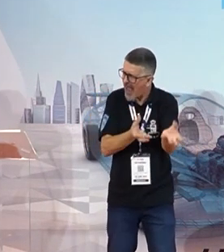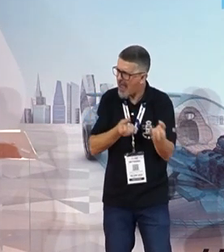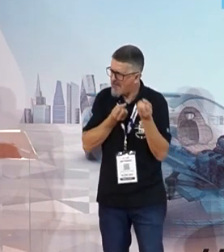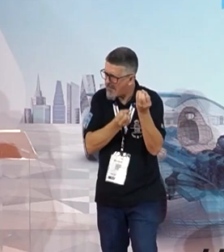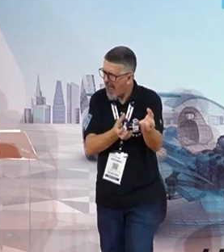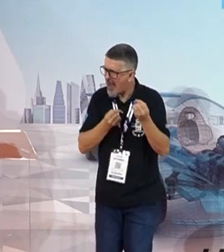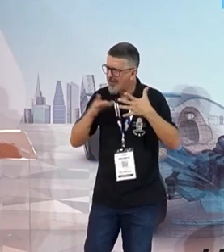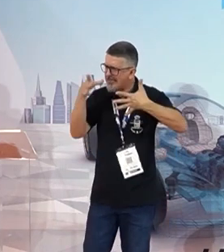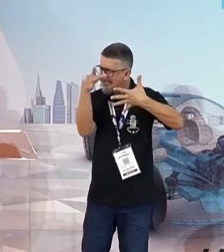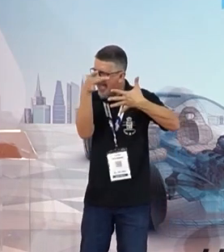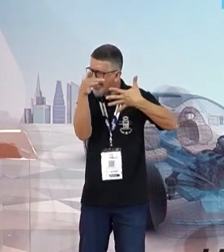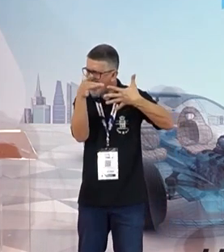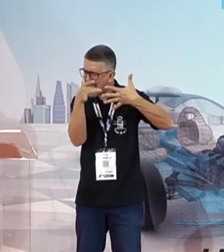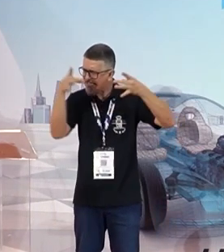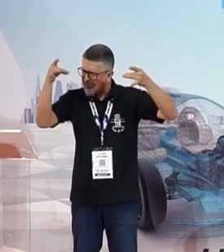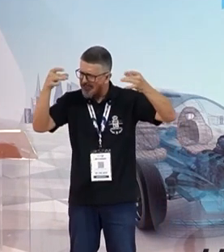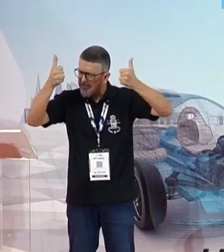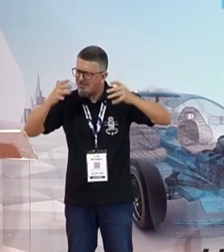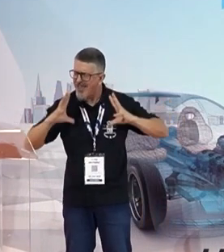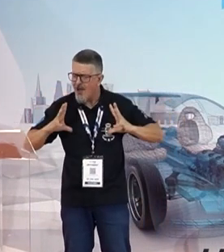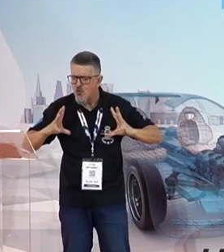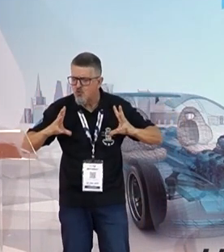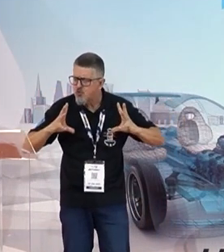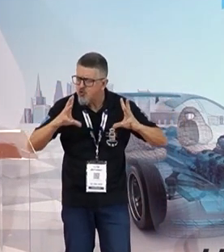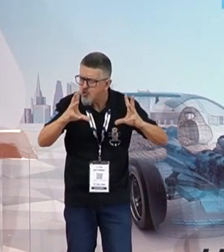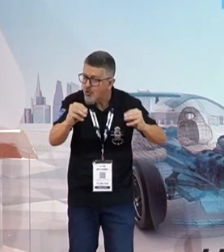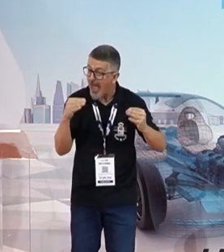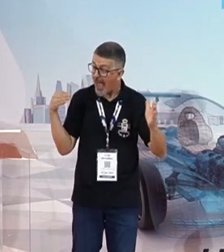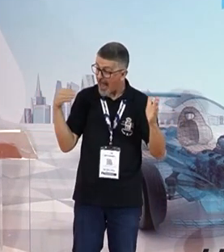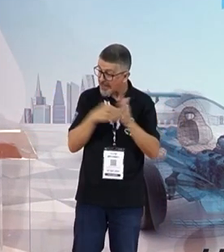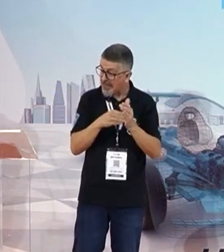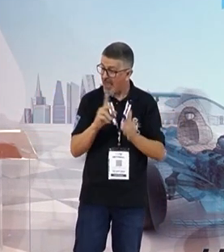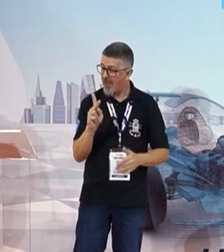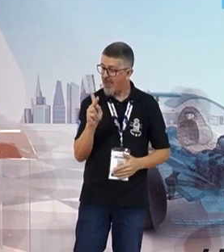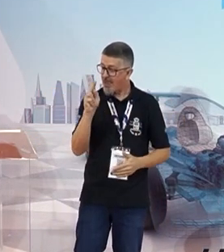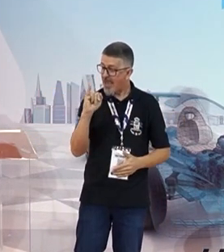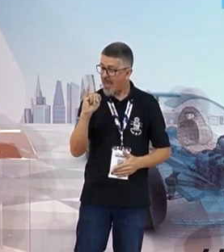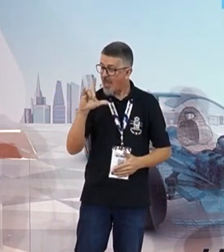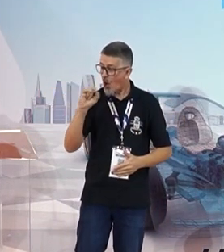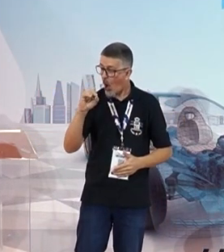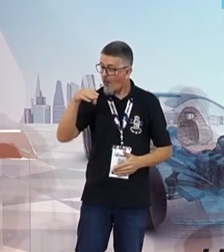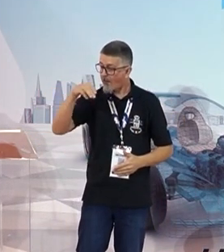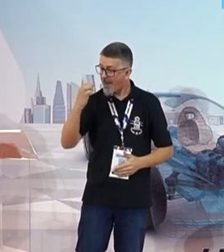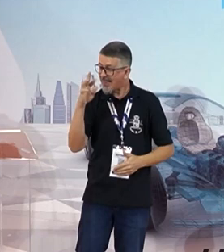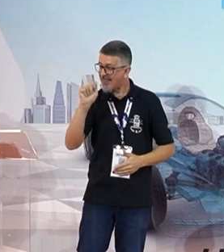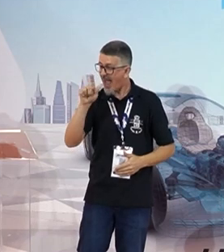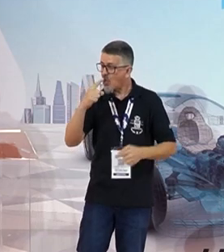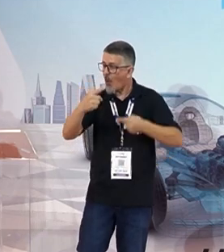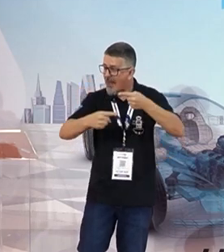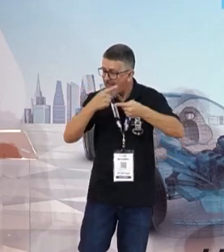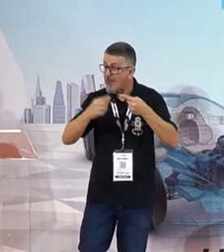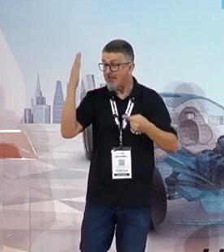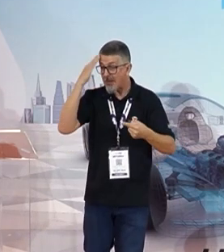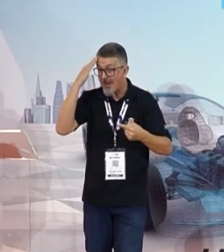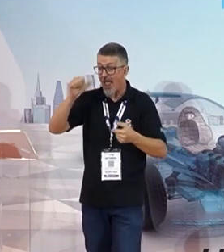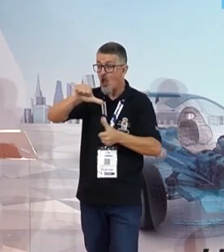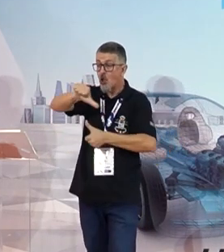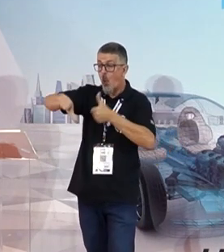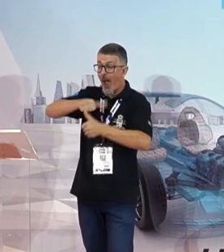esse arrefecimento de motor, explicar tudo até a quilometragem para